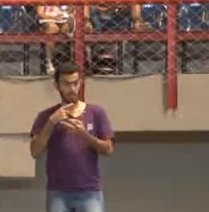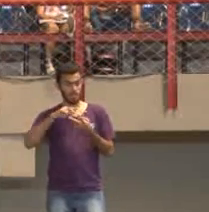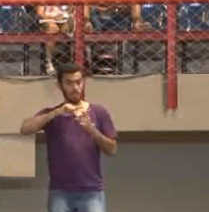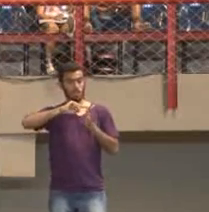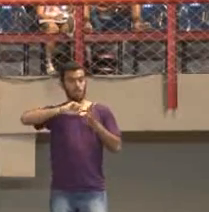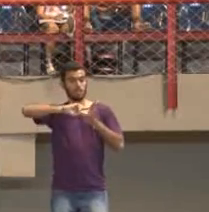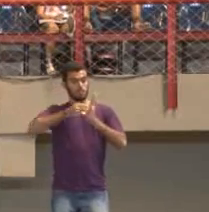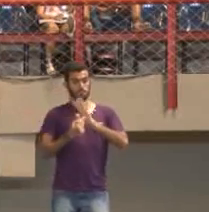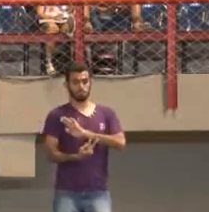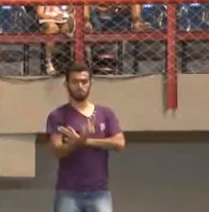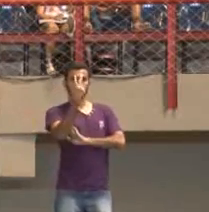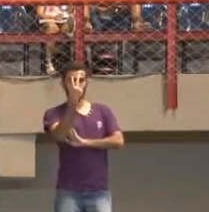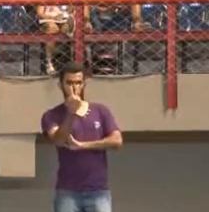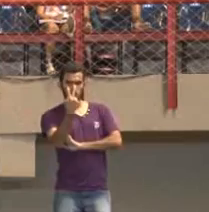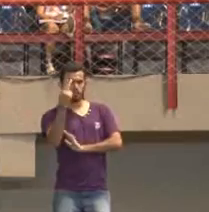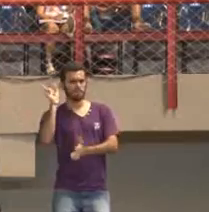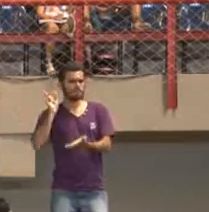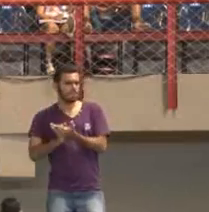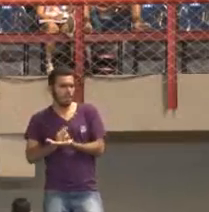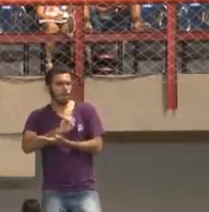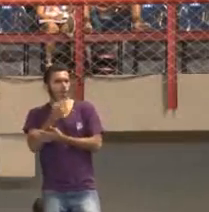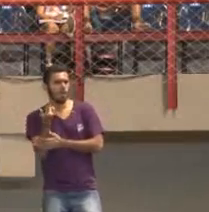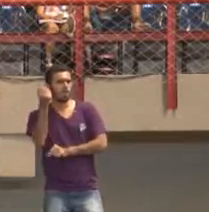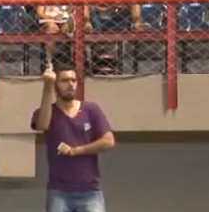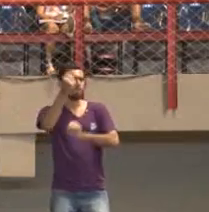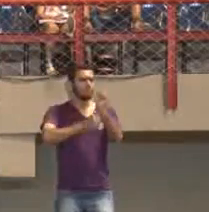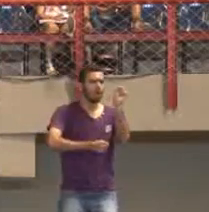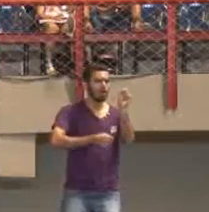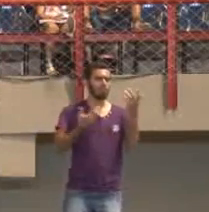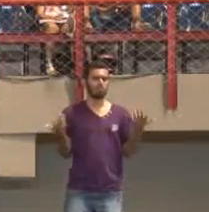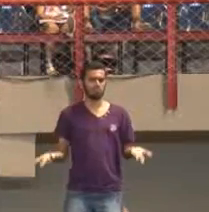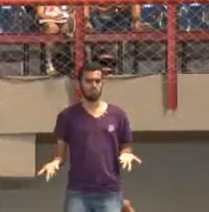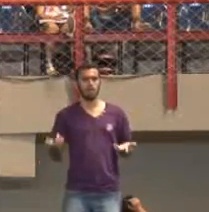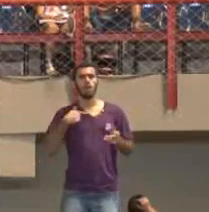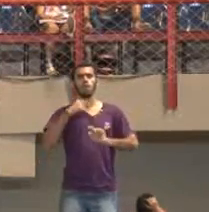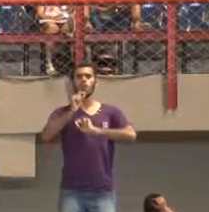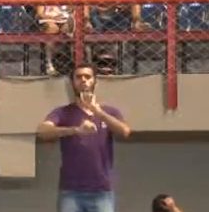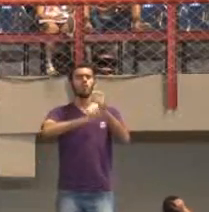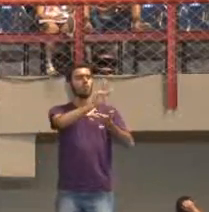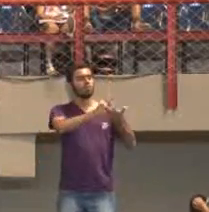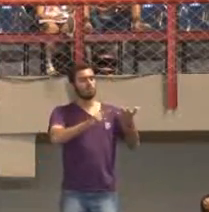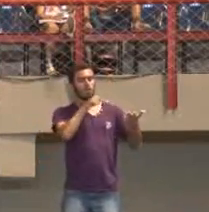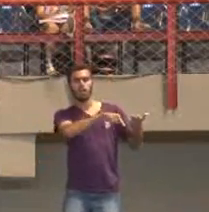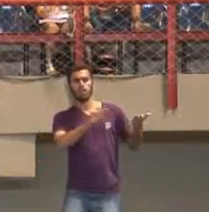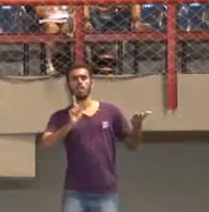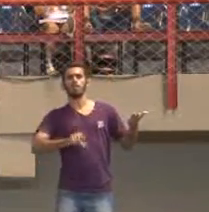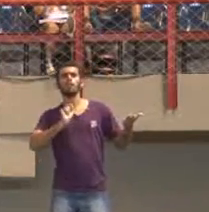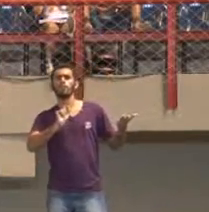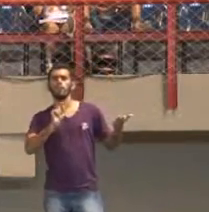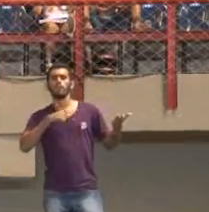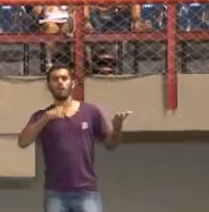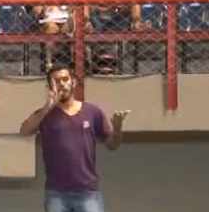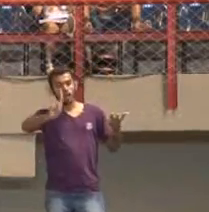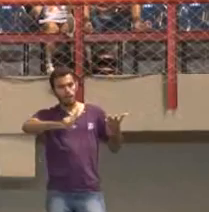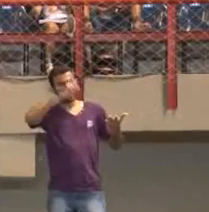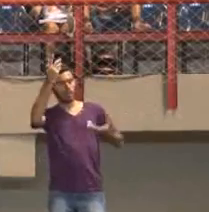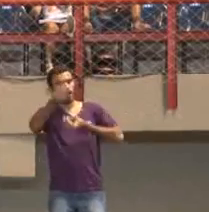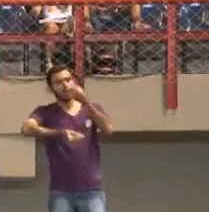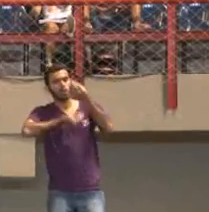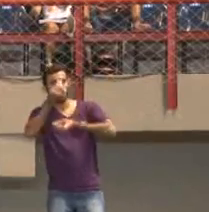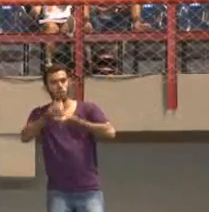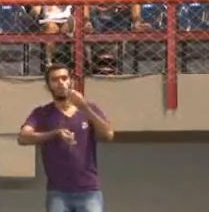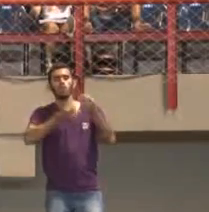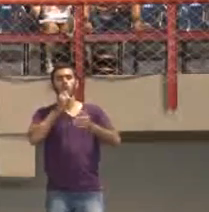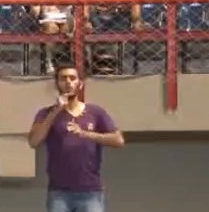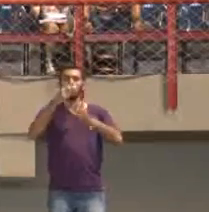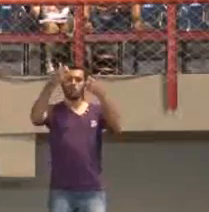falso? O que é poética? A forma de criar. Então está dizendo assim, ó, a forma que Machado